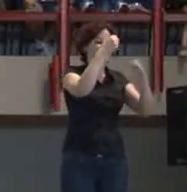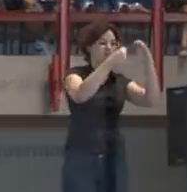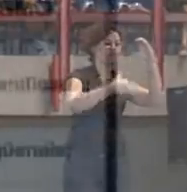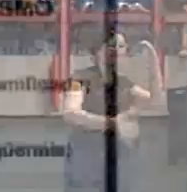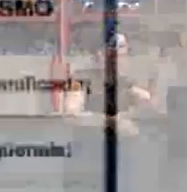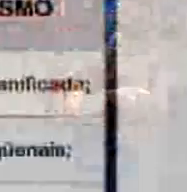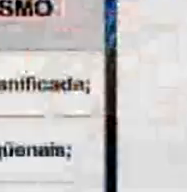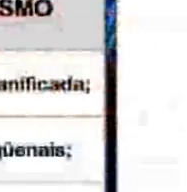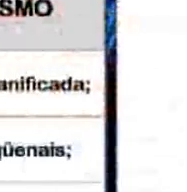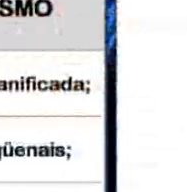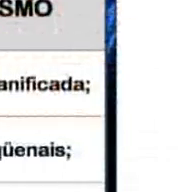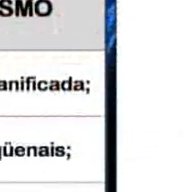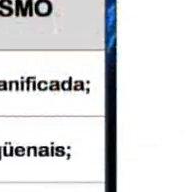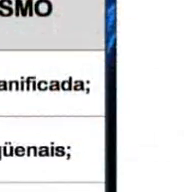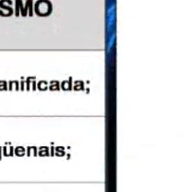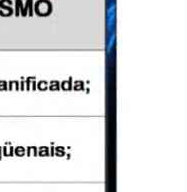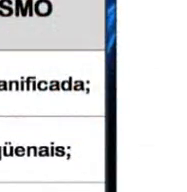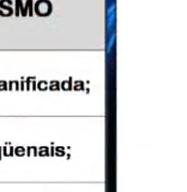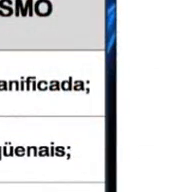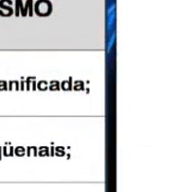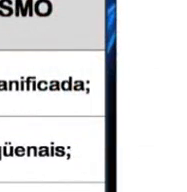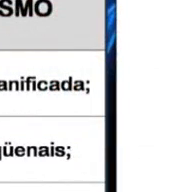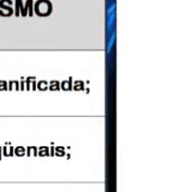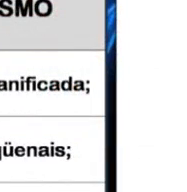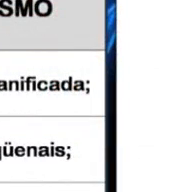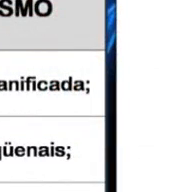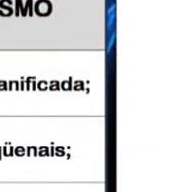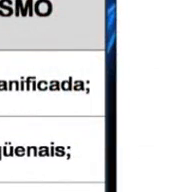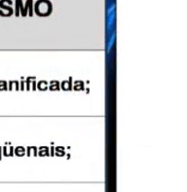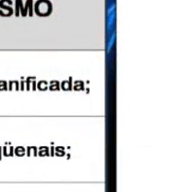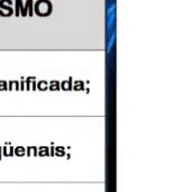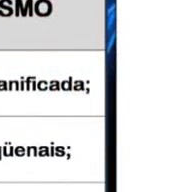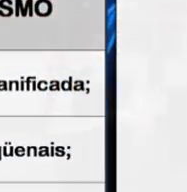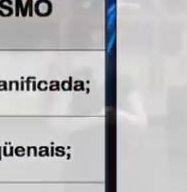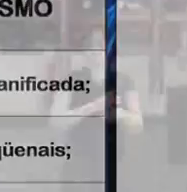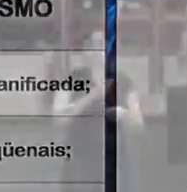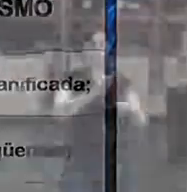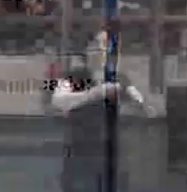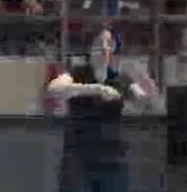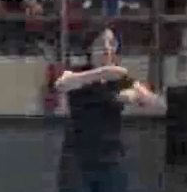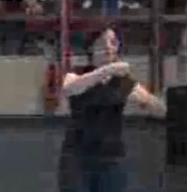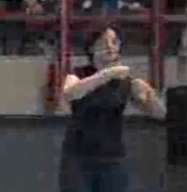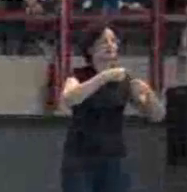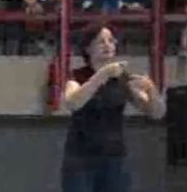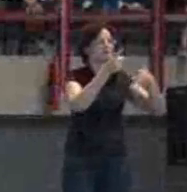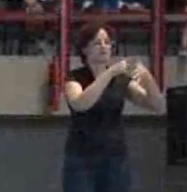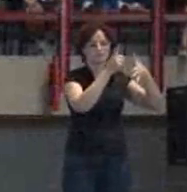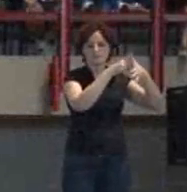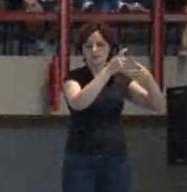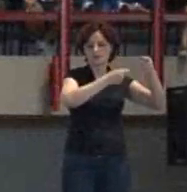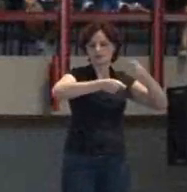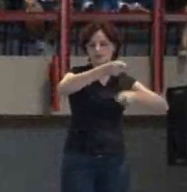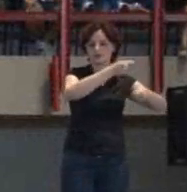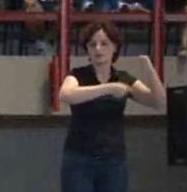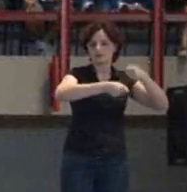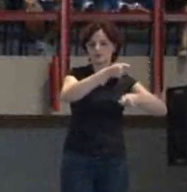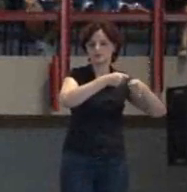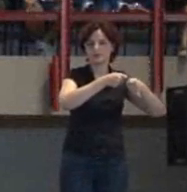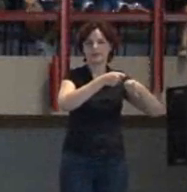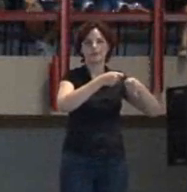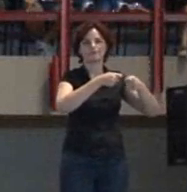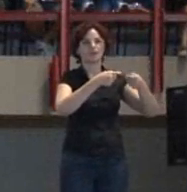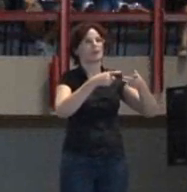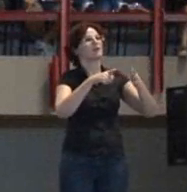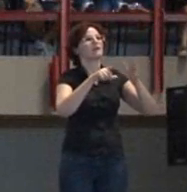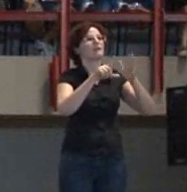vive economia de mercado economia de mercado é aquela economia que se baseia se baseia na lei da oferta e